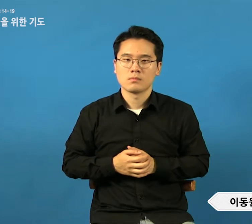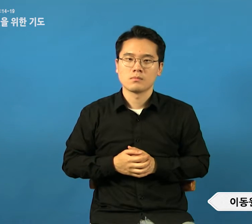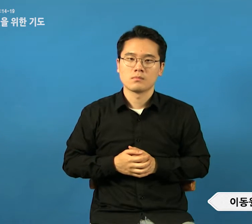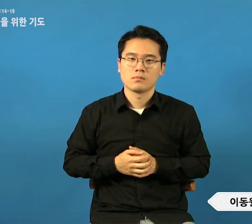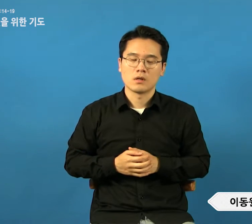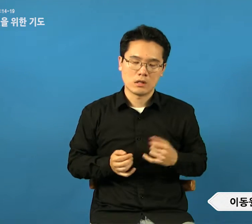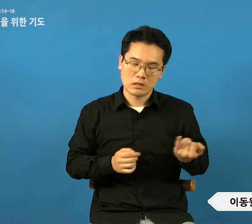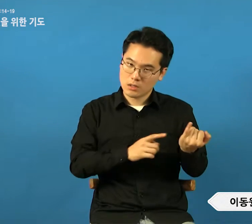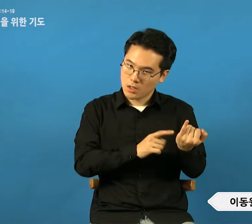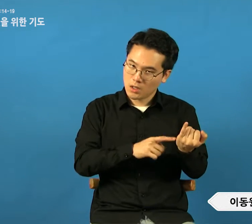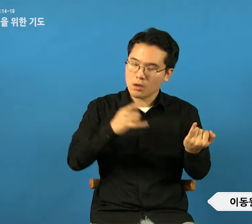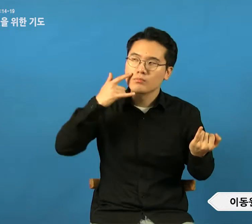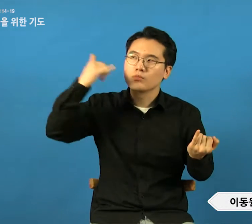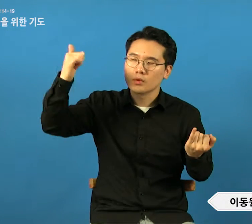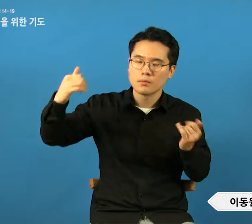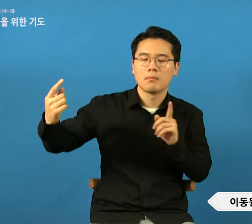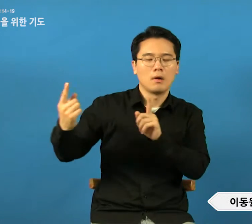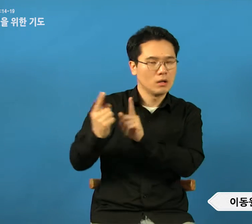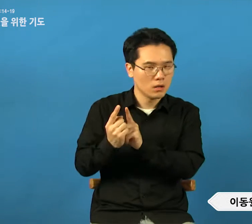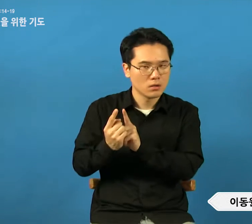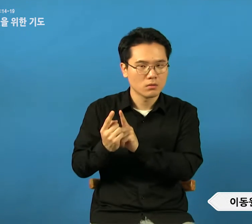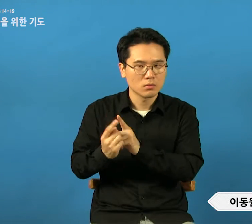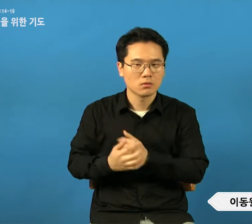자기를 본래 낳았던 부모님을 만났어요.